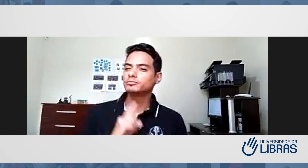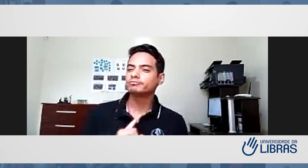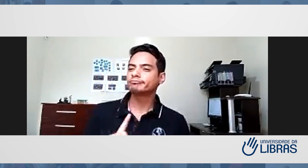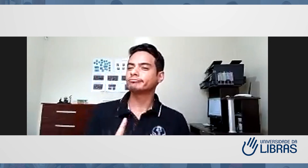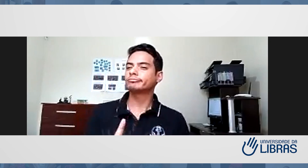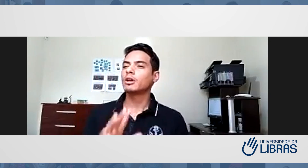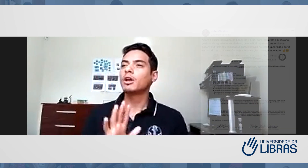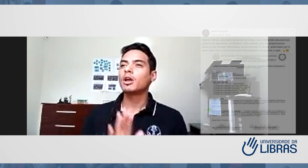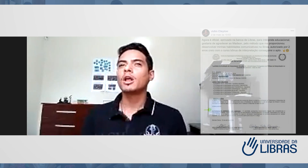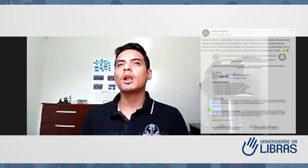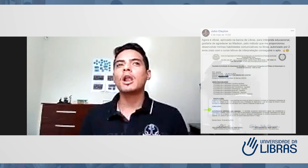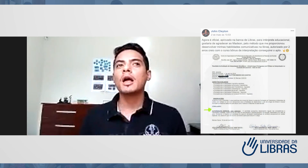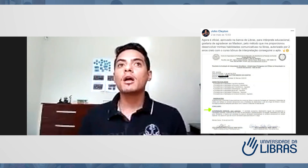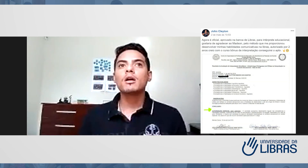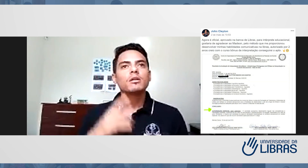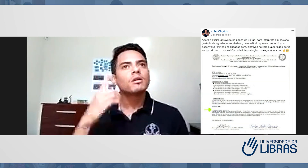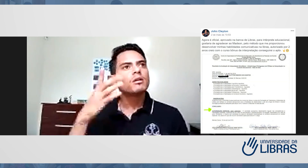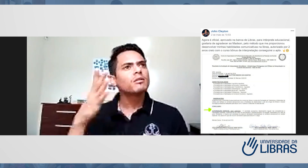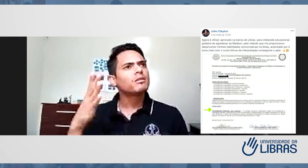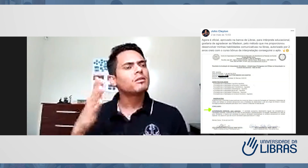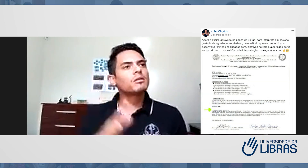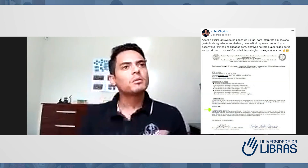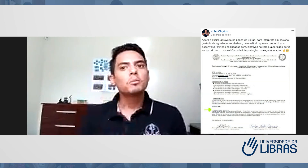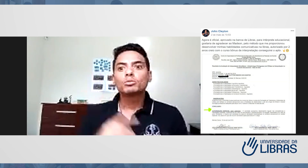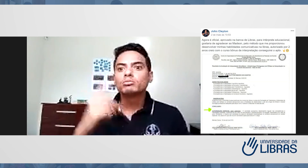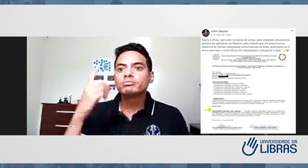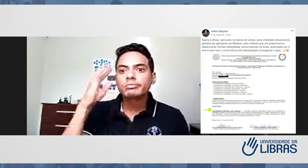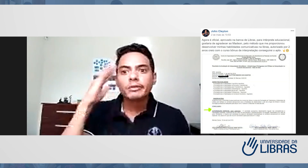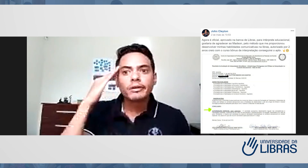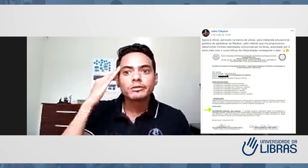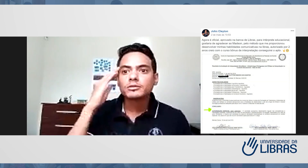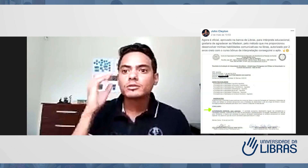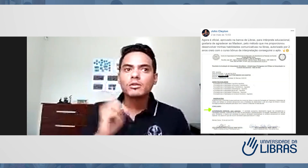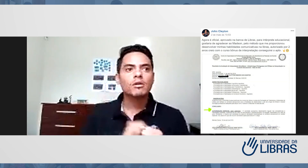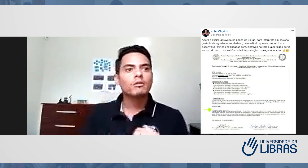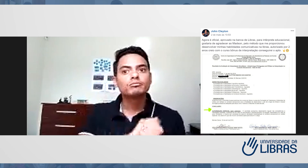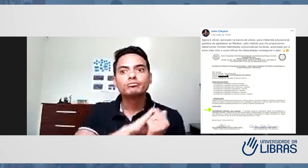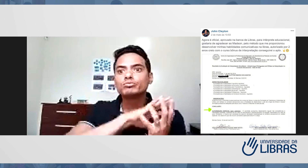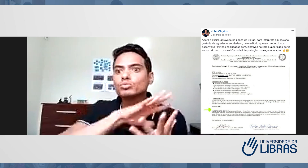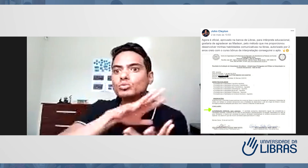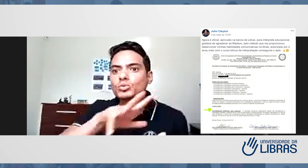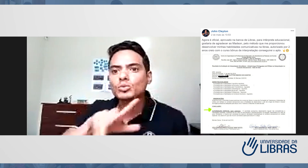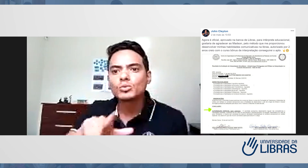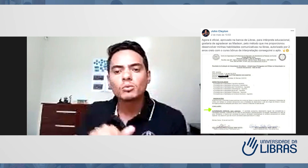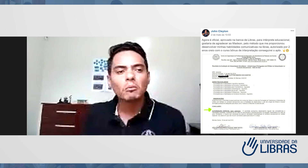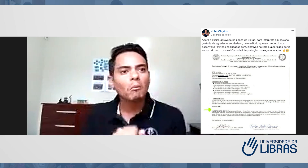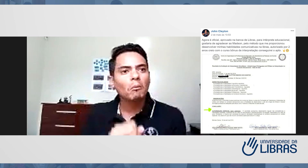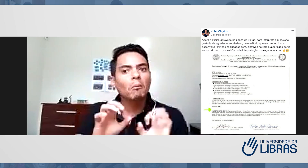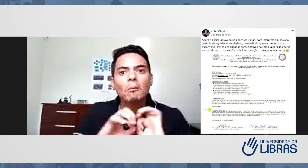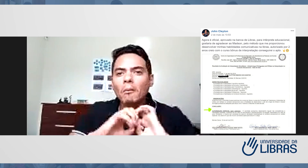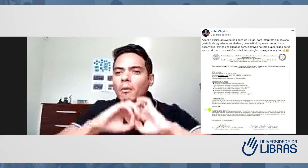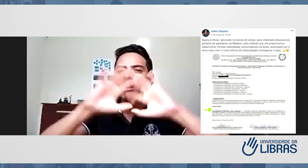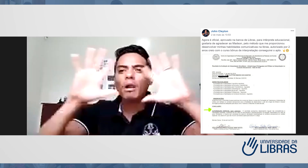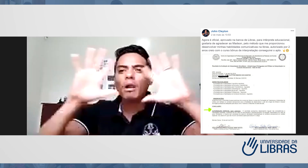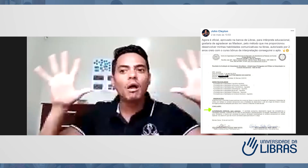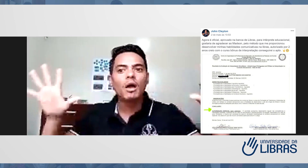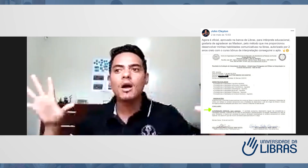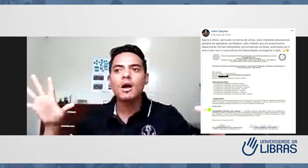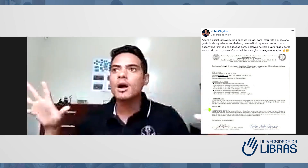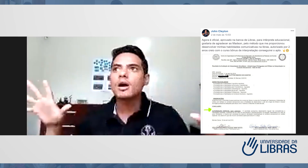foi aprovado como intérprete ali. E agora ele atua profissionalmente como intérprete, terminou de fazer o método,